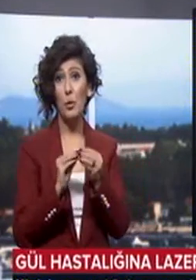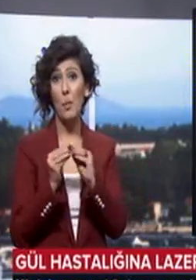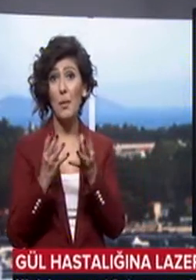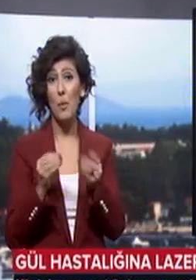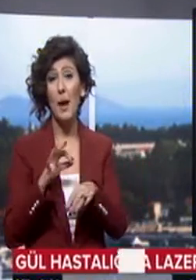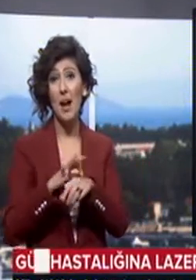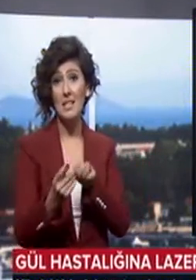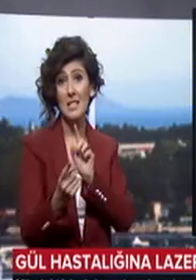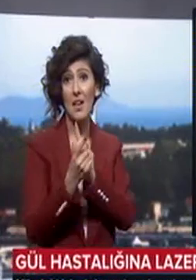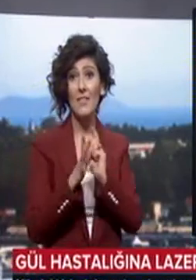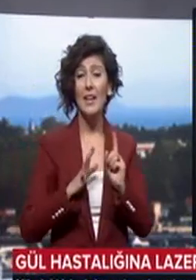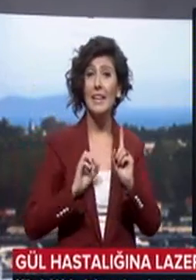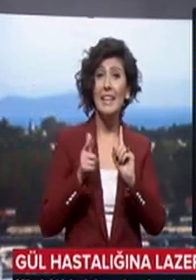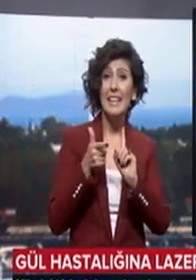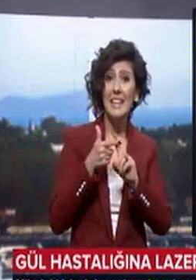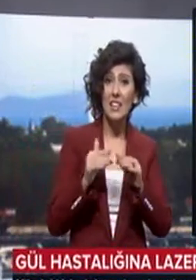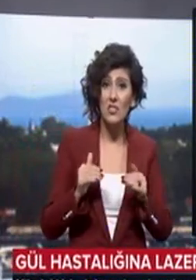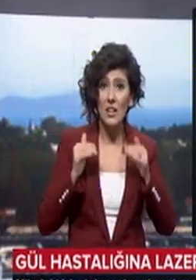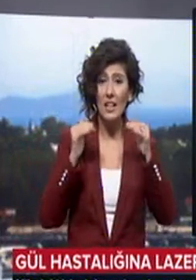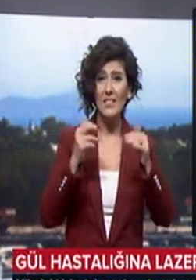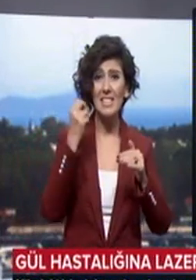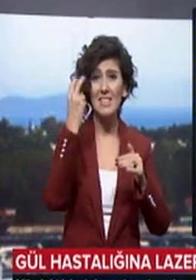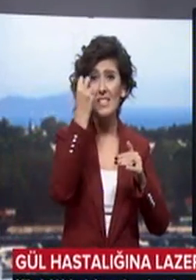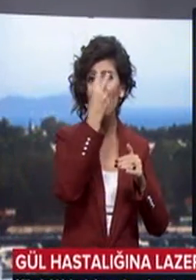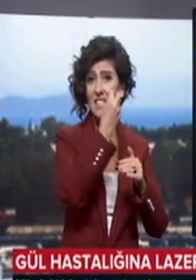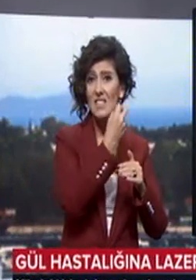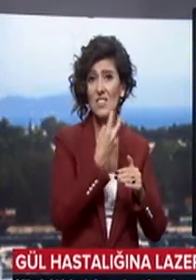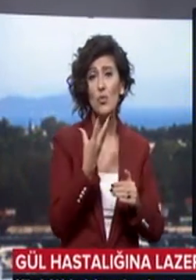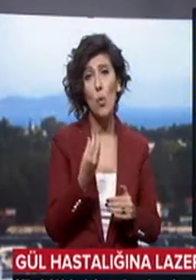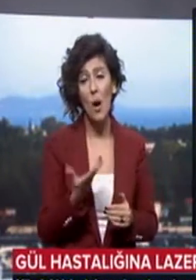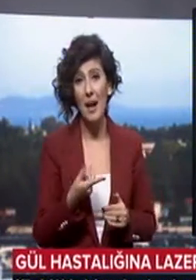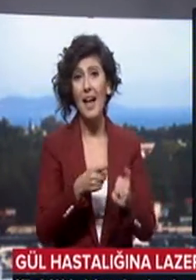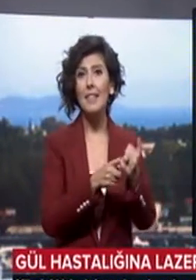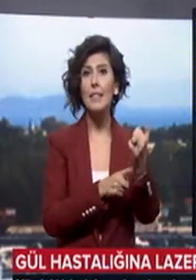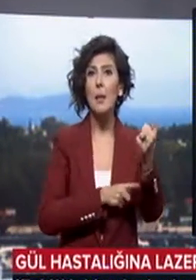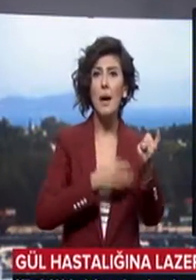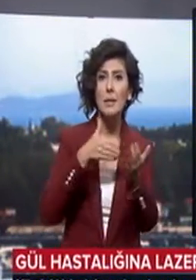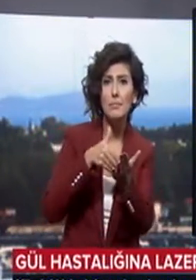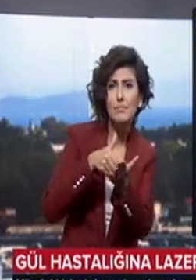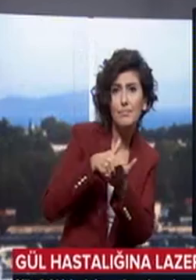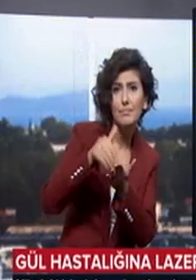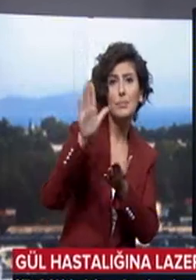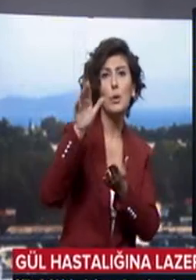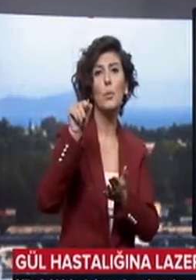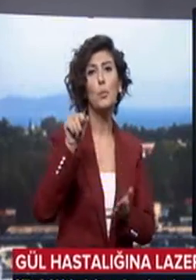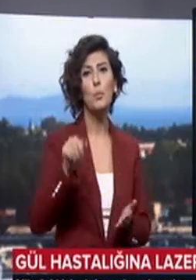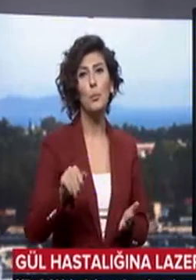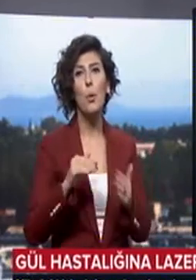karşımıza gelebiliyor. İkinci evresinde sivilcelenme şeklinde karşımıza geliyor. Ama damarı yok ettiğimizde bu evreye geçmeden ve